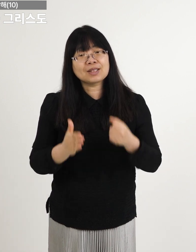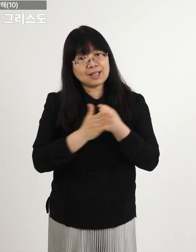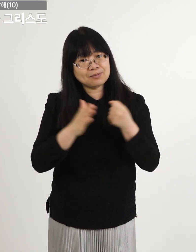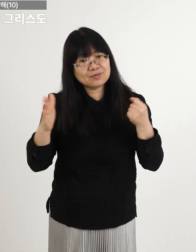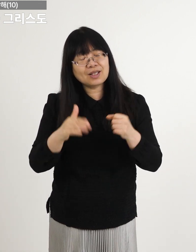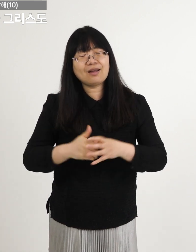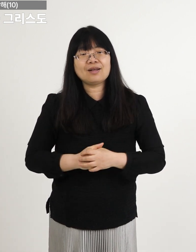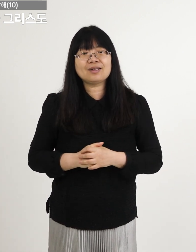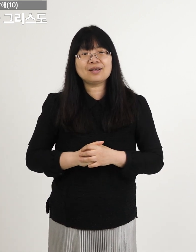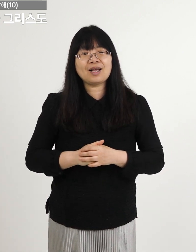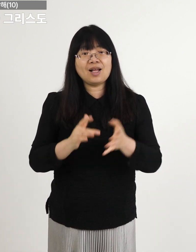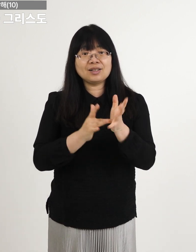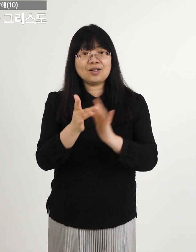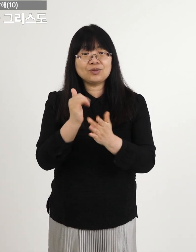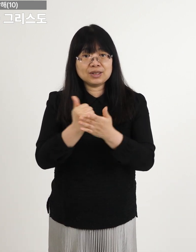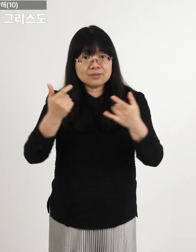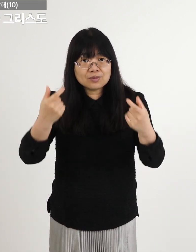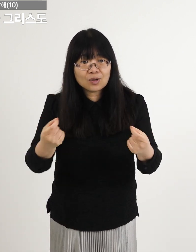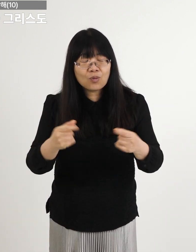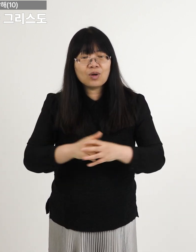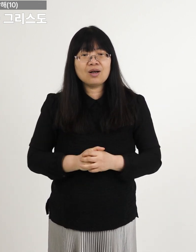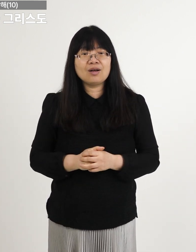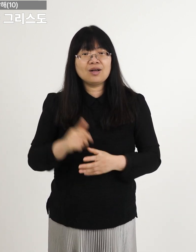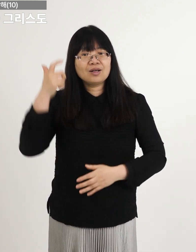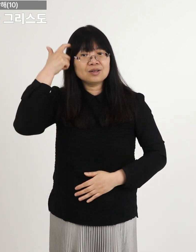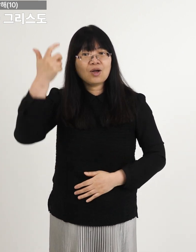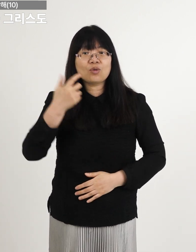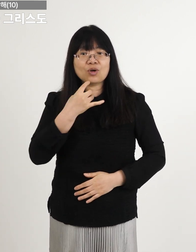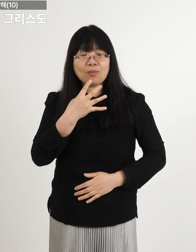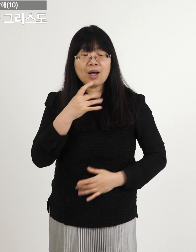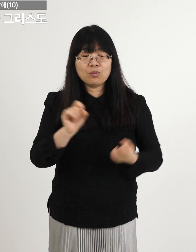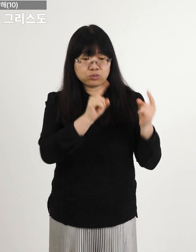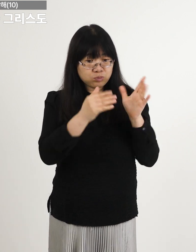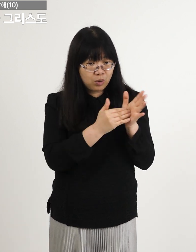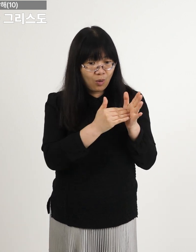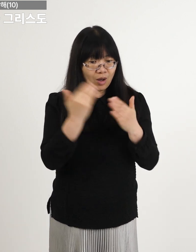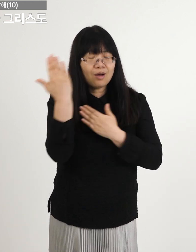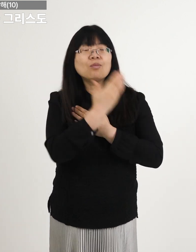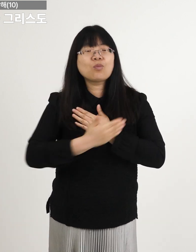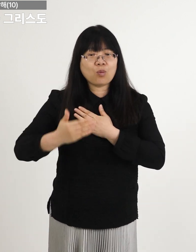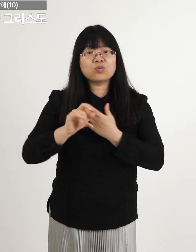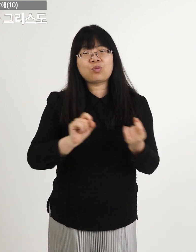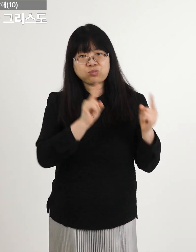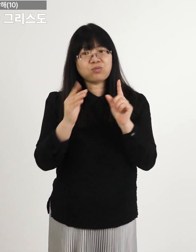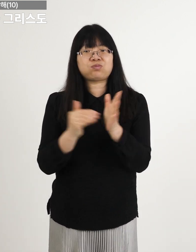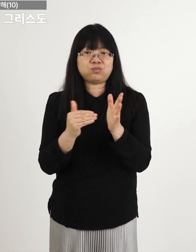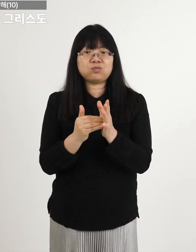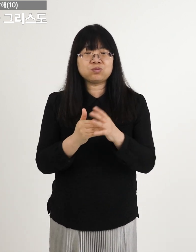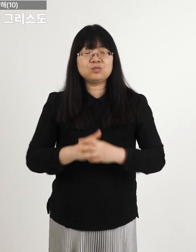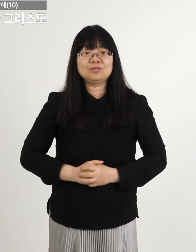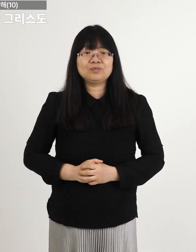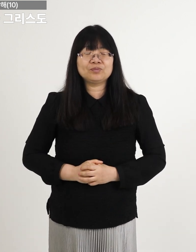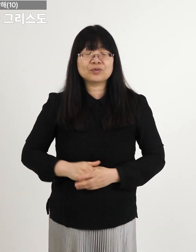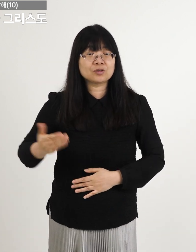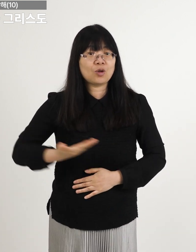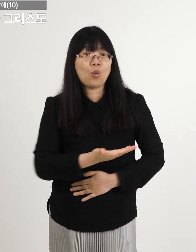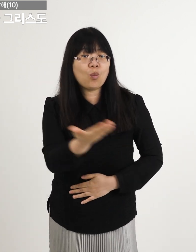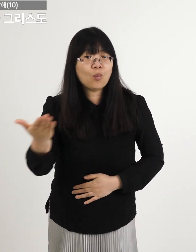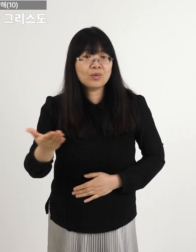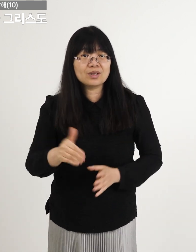그래서 예수님도 영으로만 부활하셨습니까? 몸으로 부활하셨습니까?